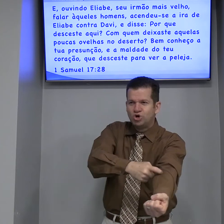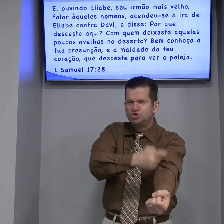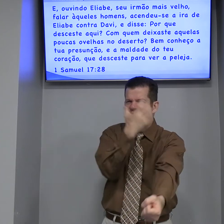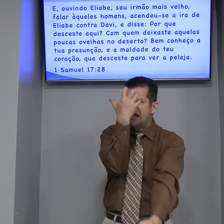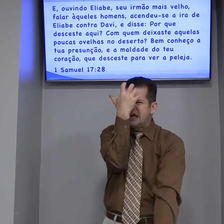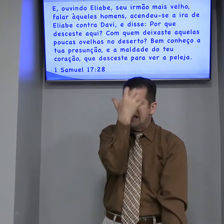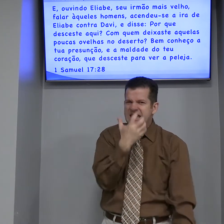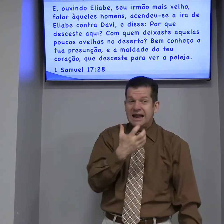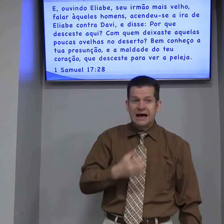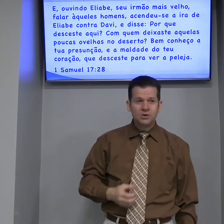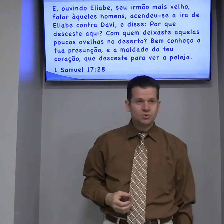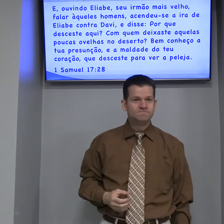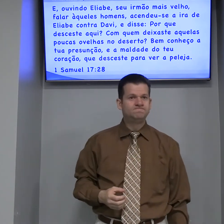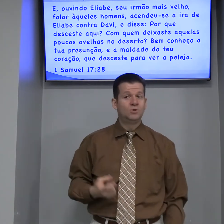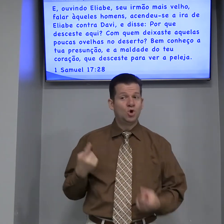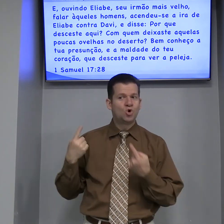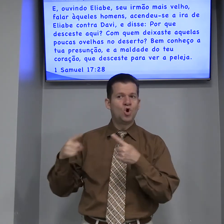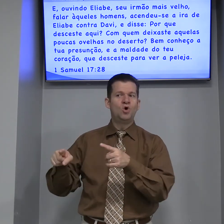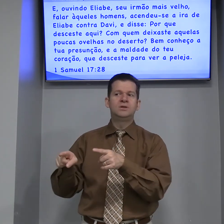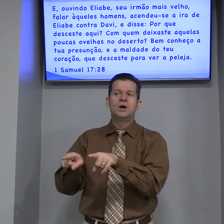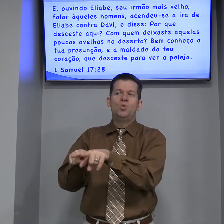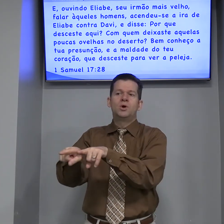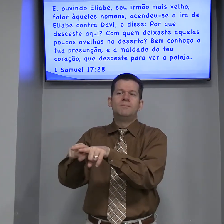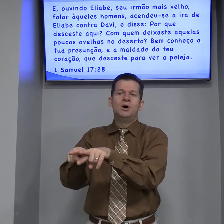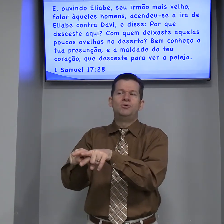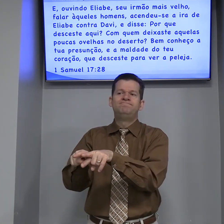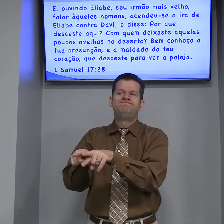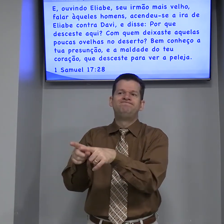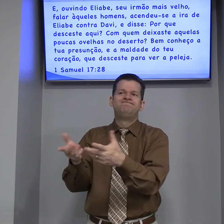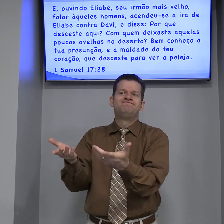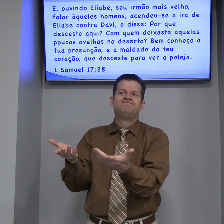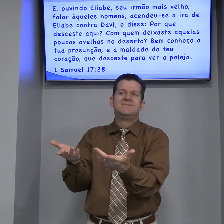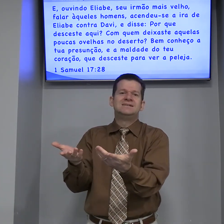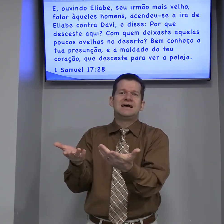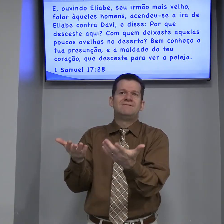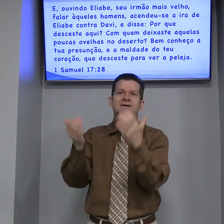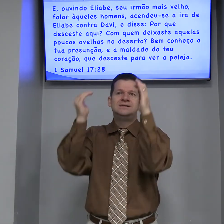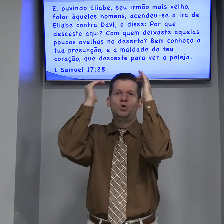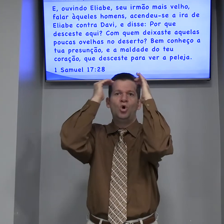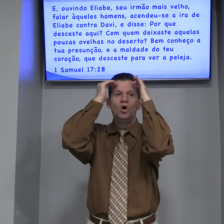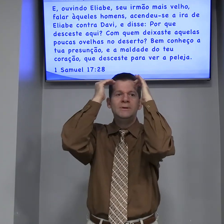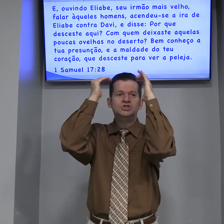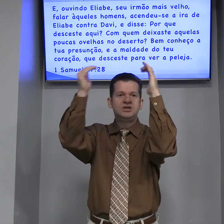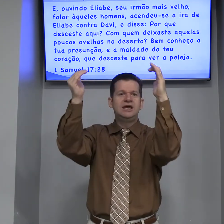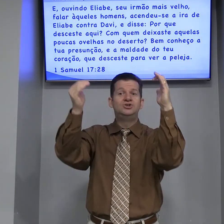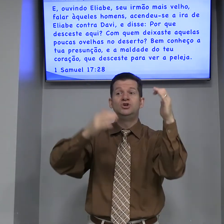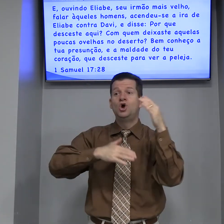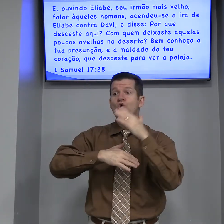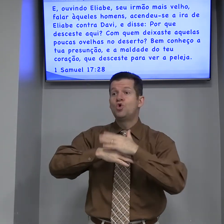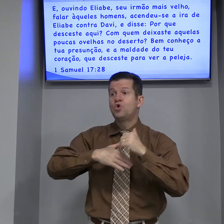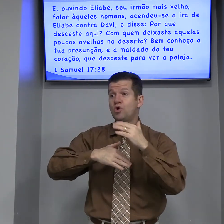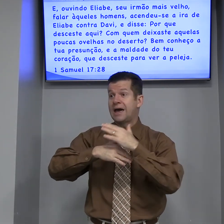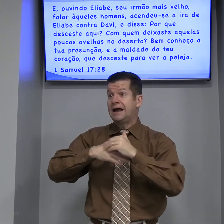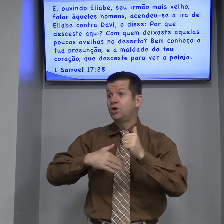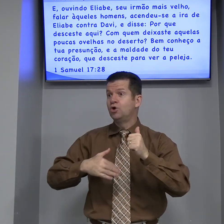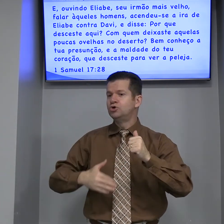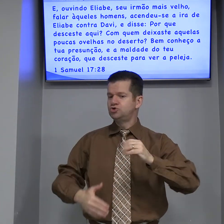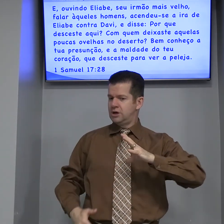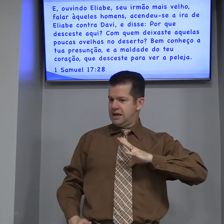Nervoso, irado contra o irmão que estava sendo obediente, carinhoso